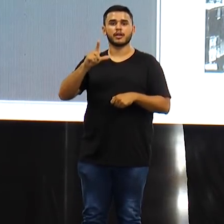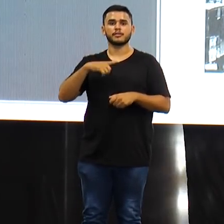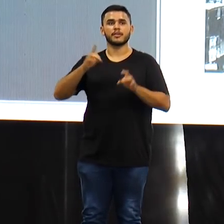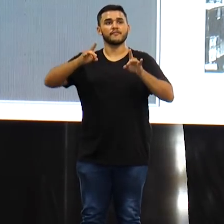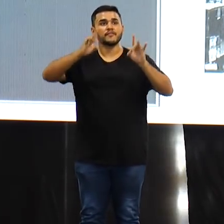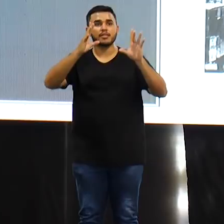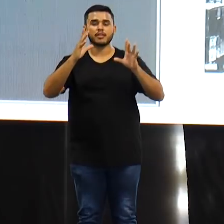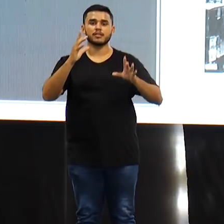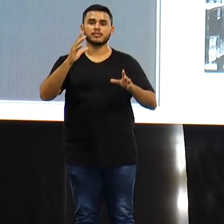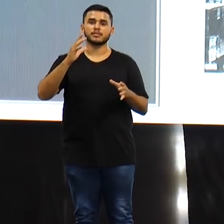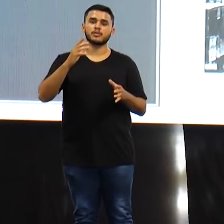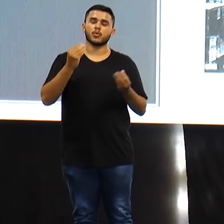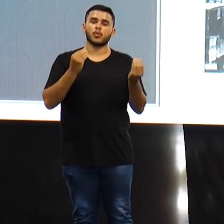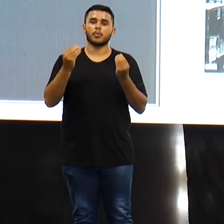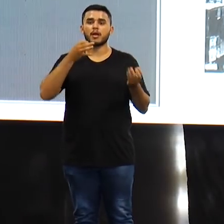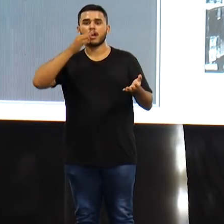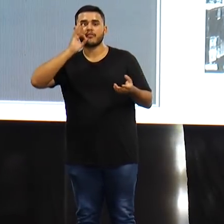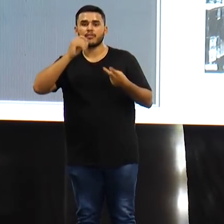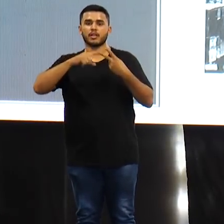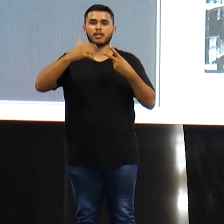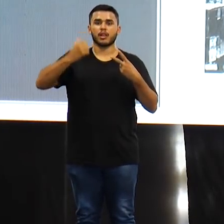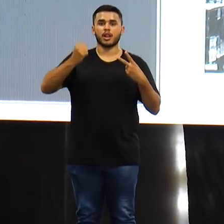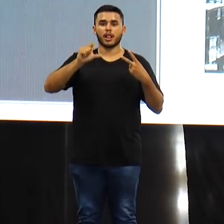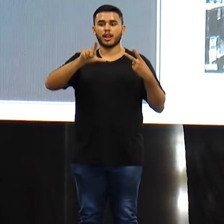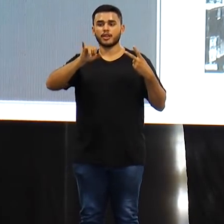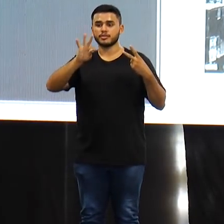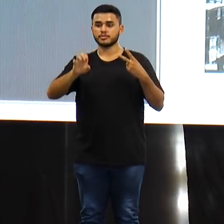civil militar brasileiro,